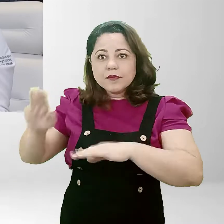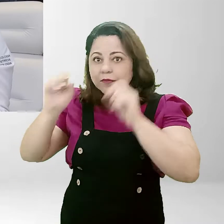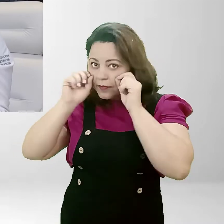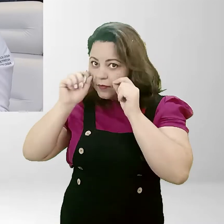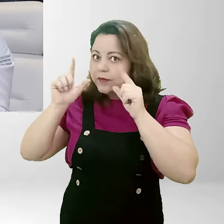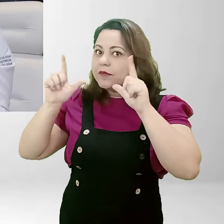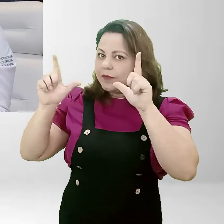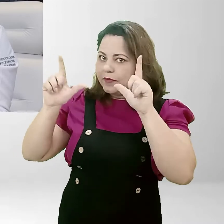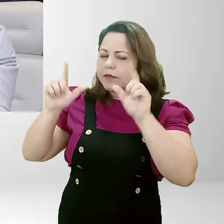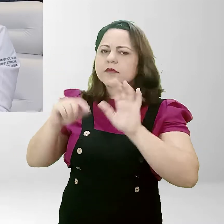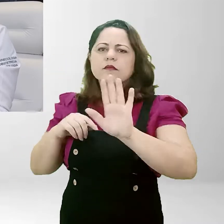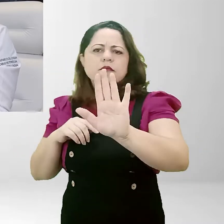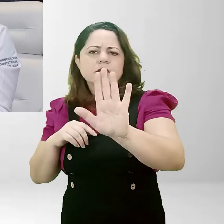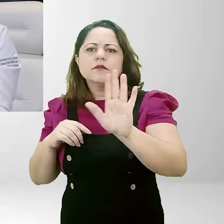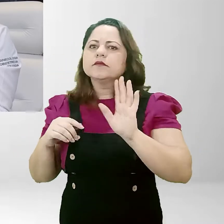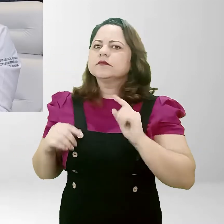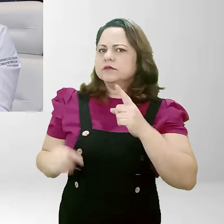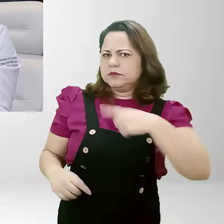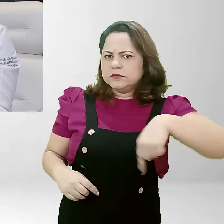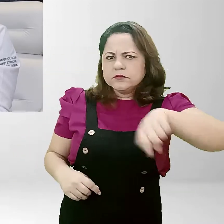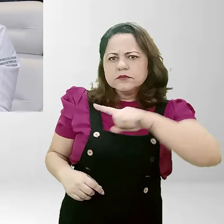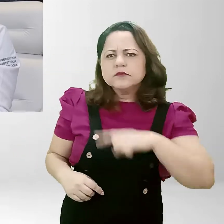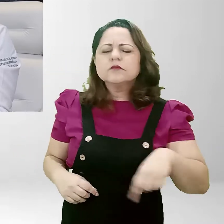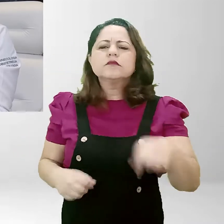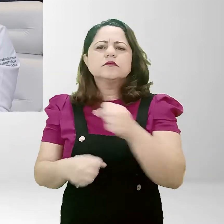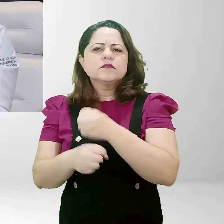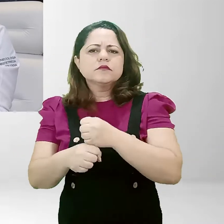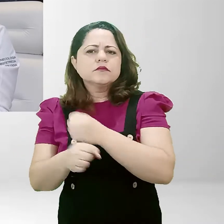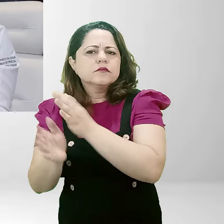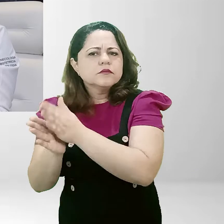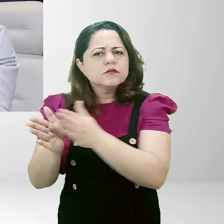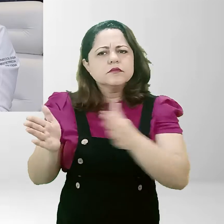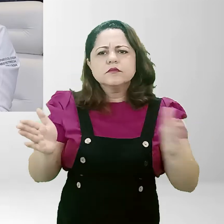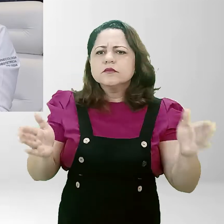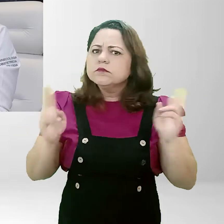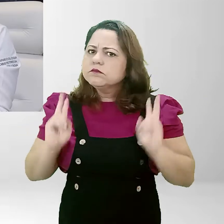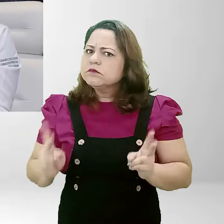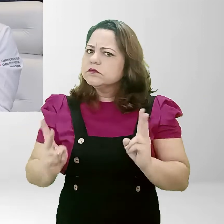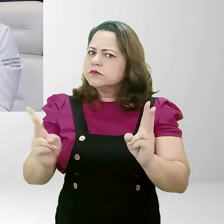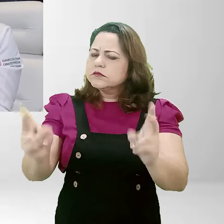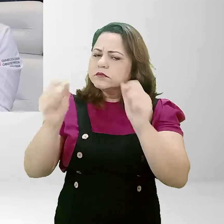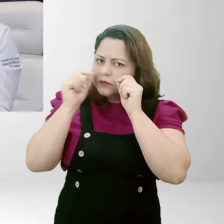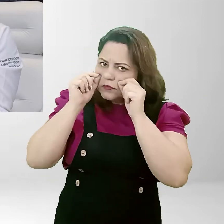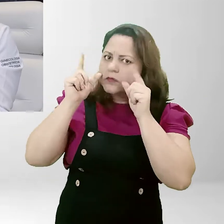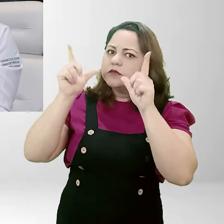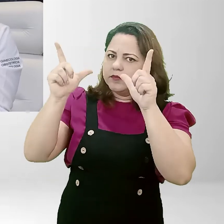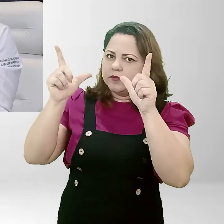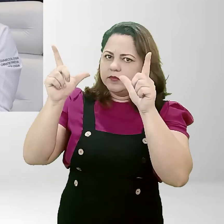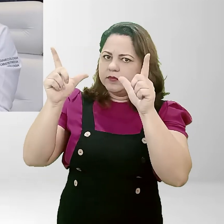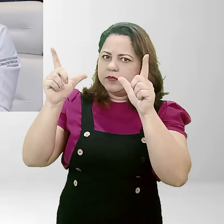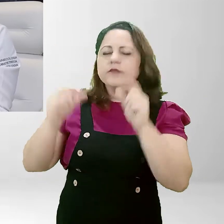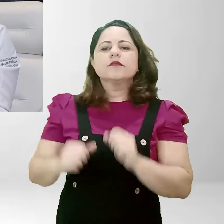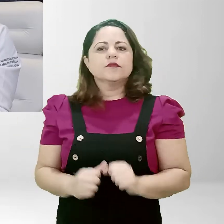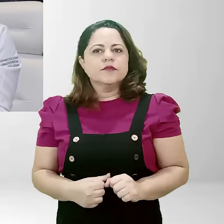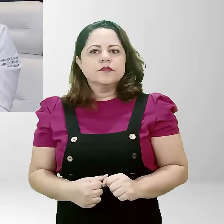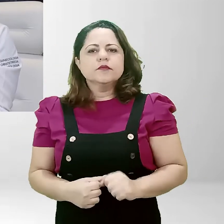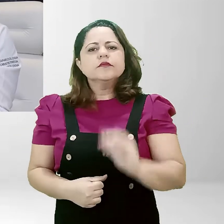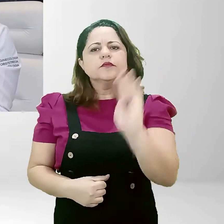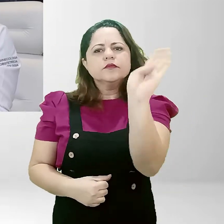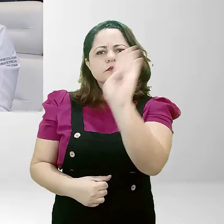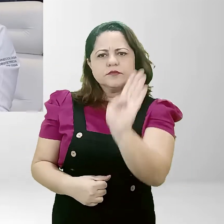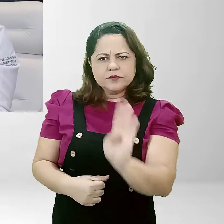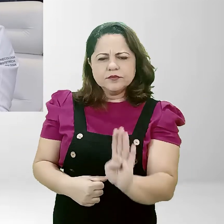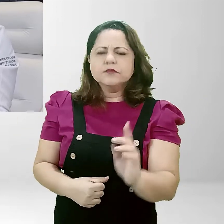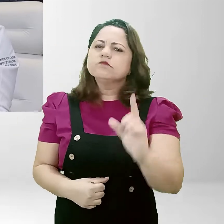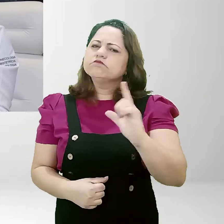esses cuidados, esses sinais de alerta devem estar presentes durante todo o ano. Para o nosso país, estima-se